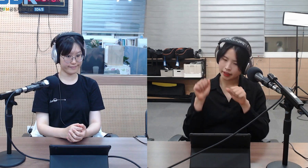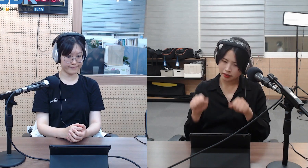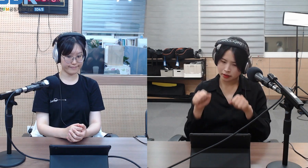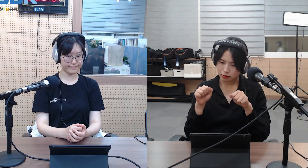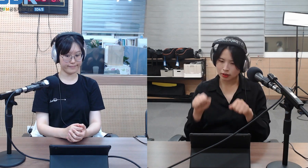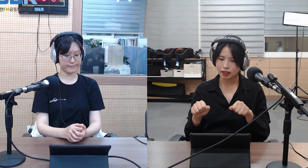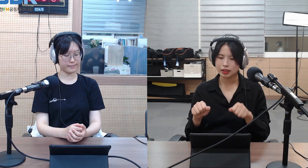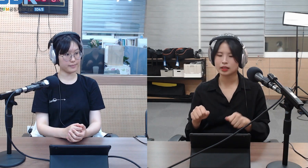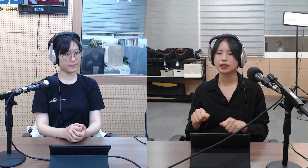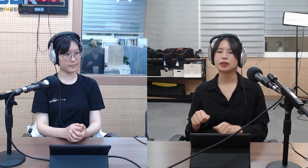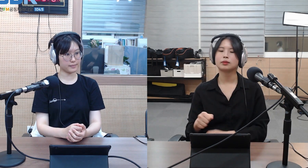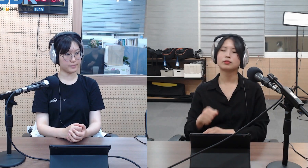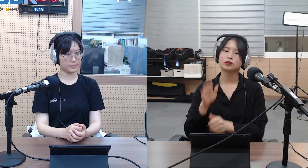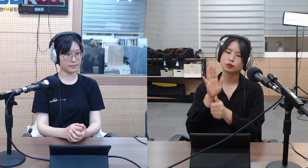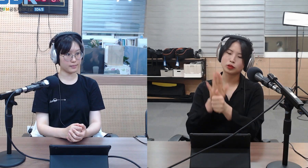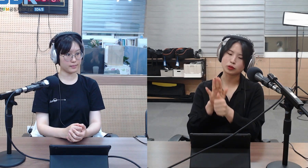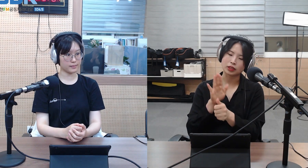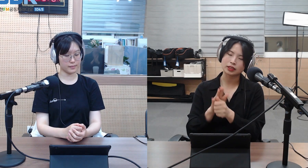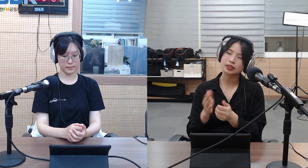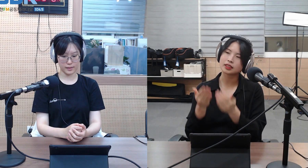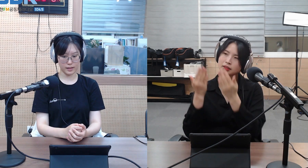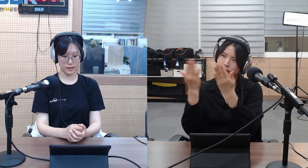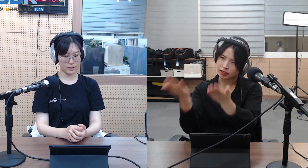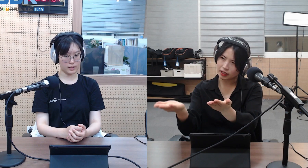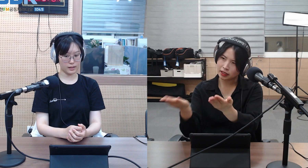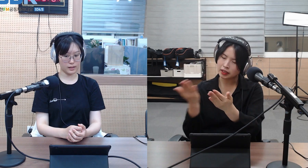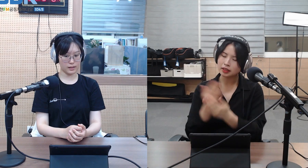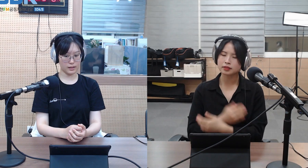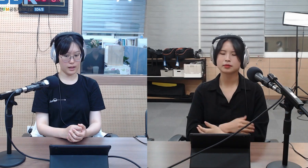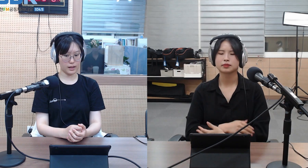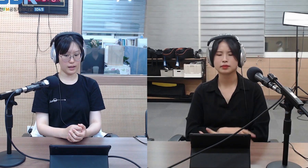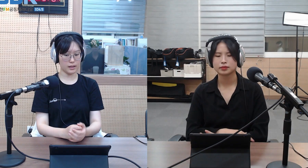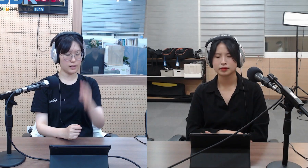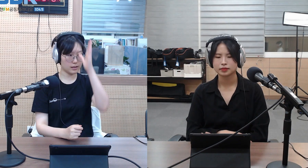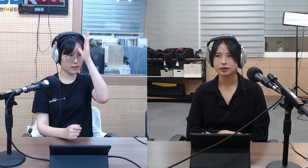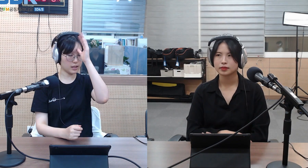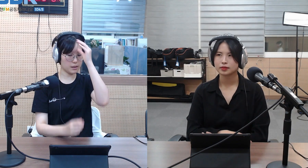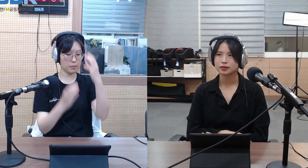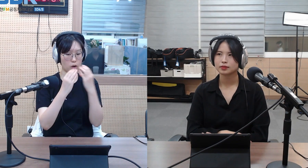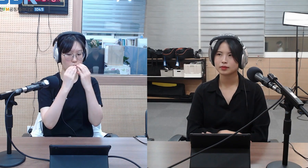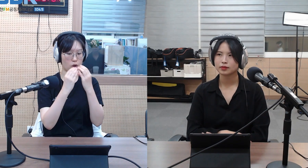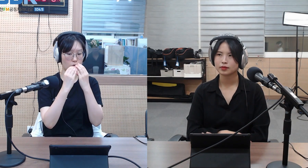안녕하세요 고객님, 주문 도와드리겠습니다. 네. 치킨 버거